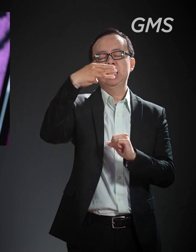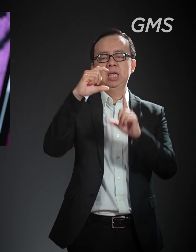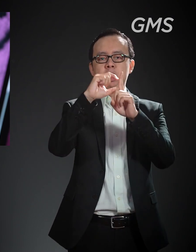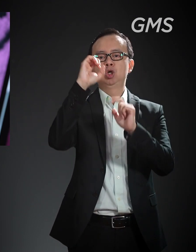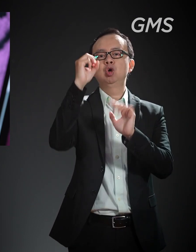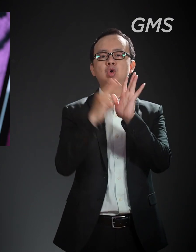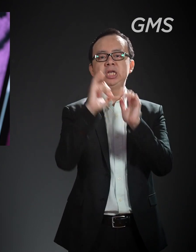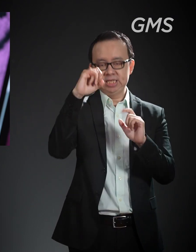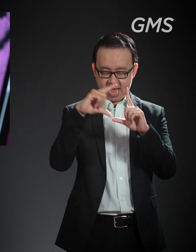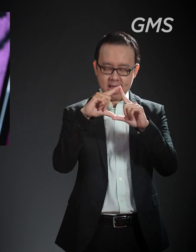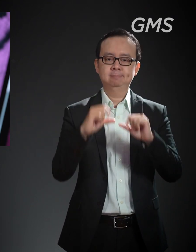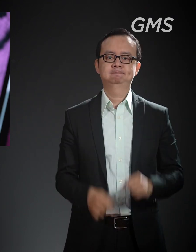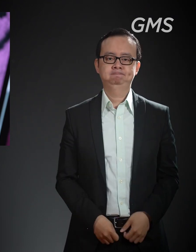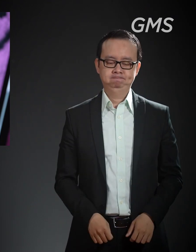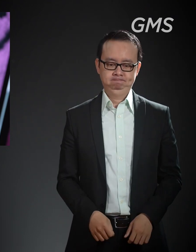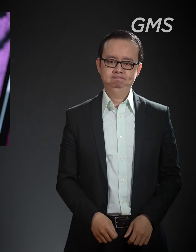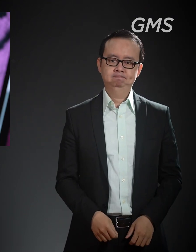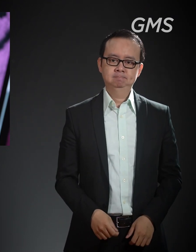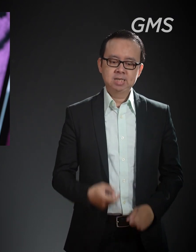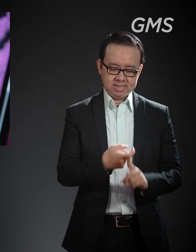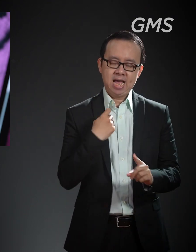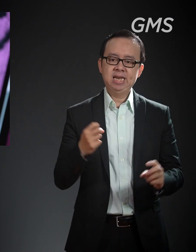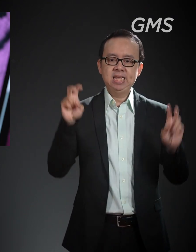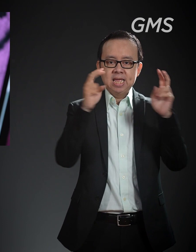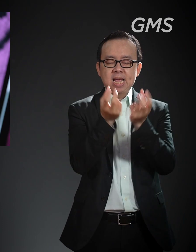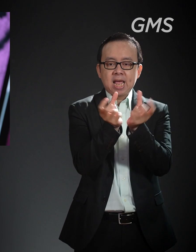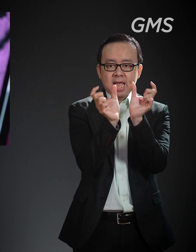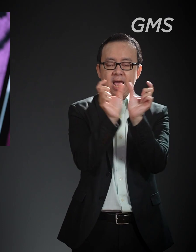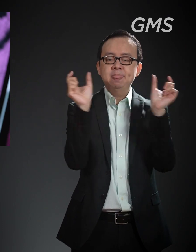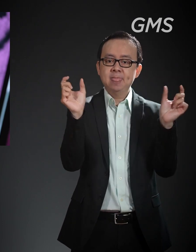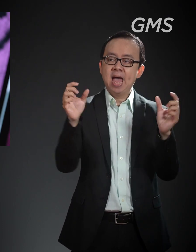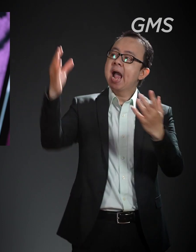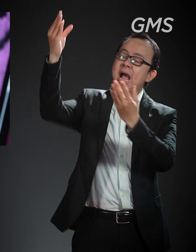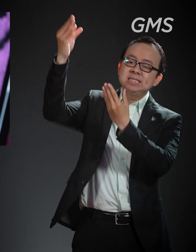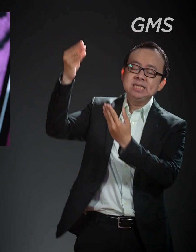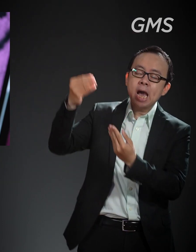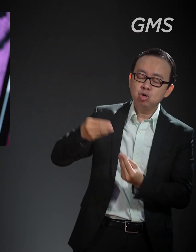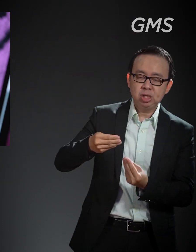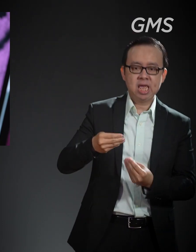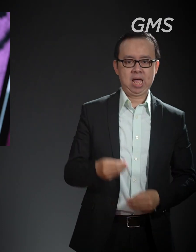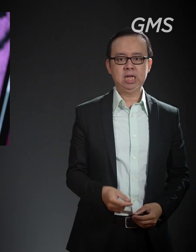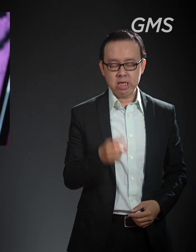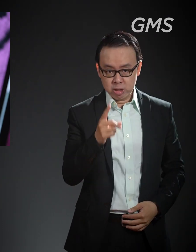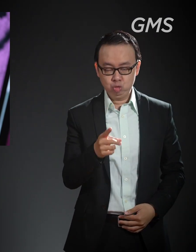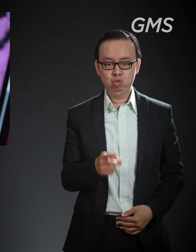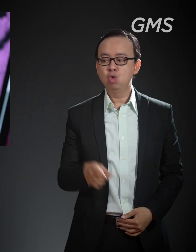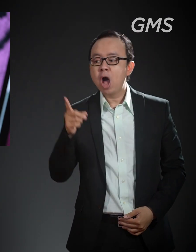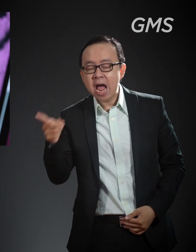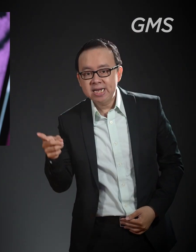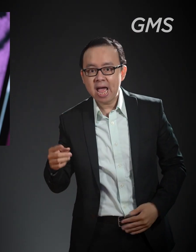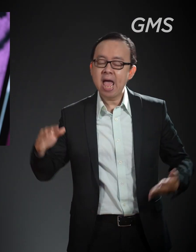Dari kata kasih karunia, kita tahu bahwa setiap kesempatan dan kemauan untuk